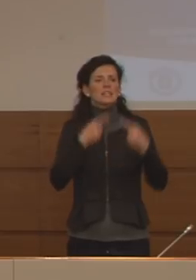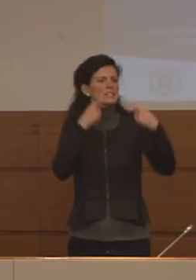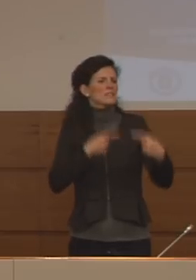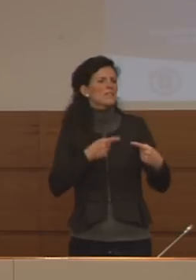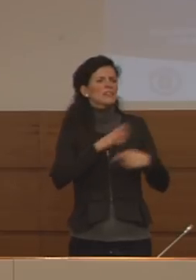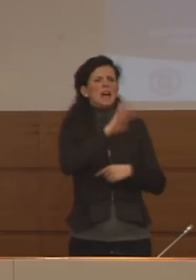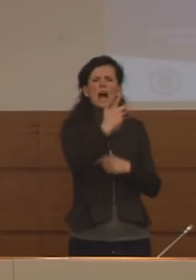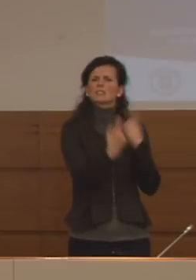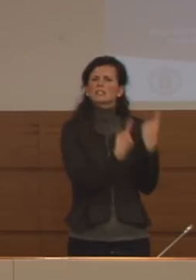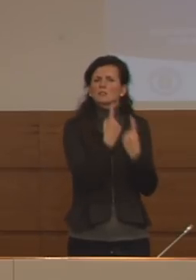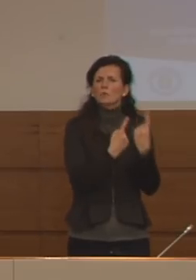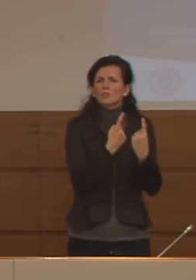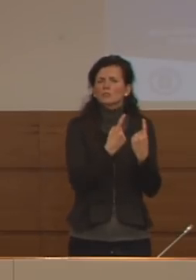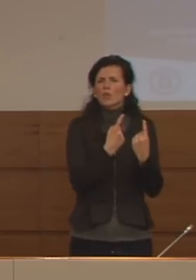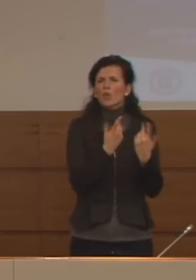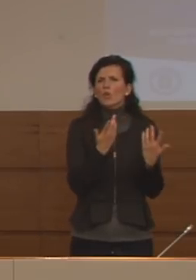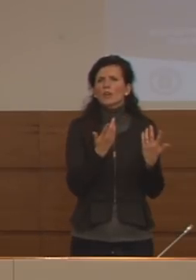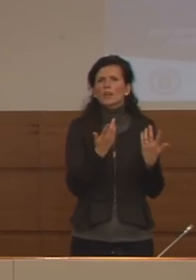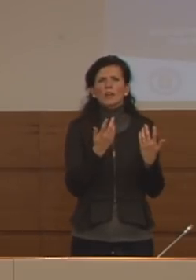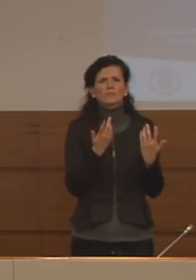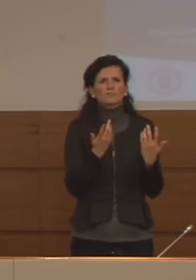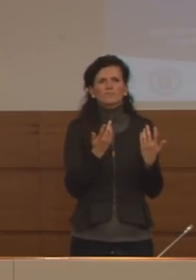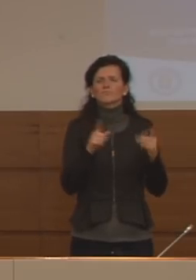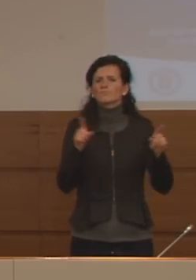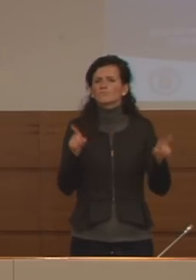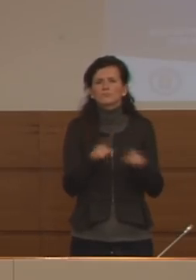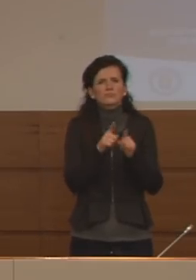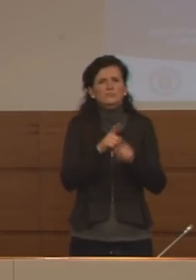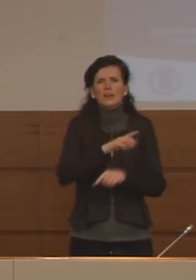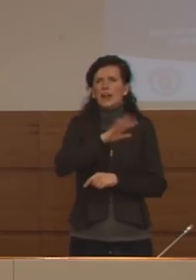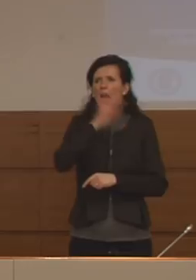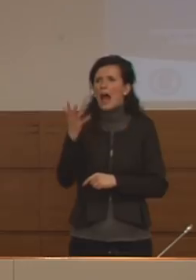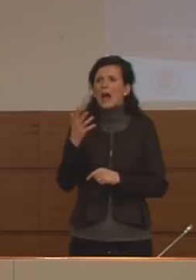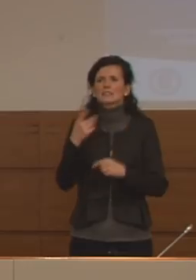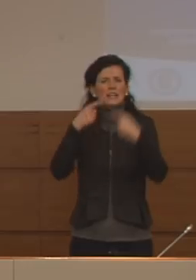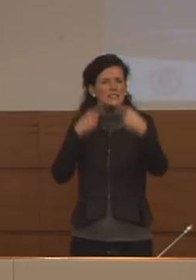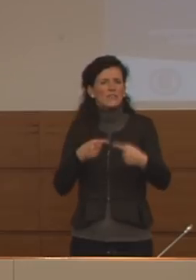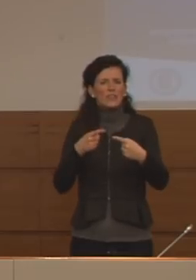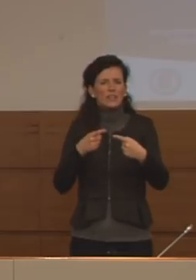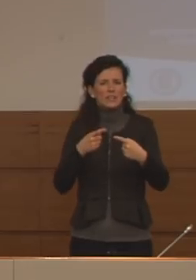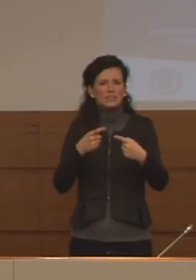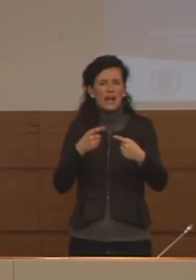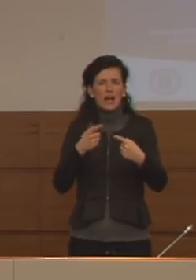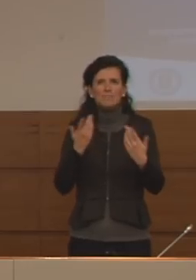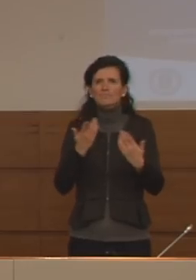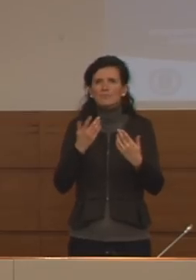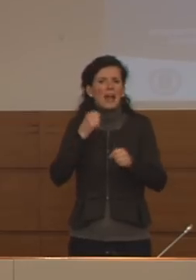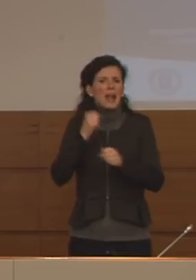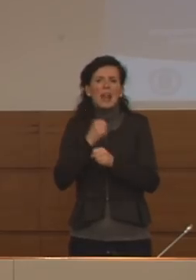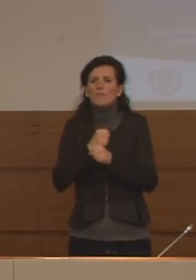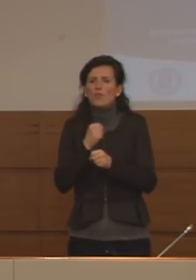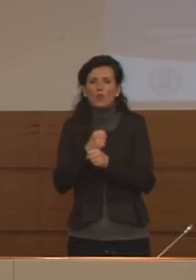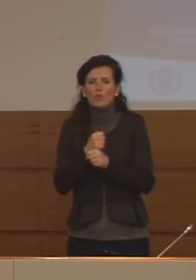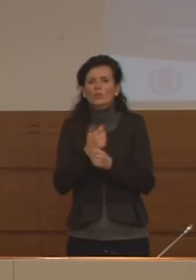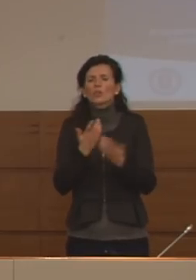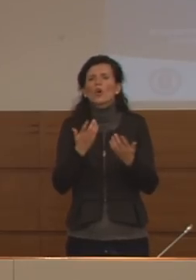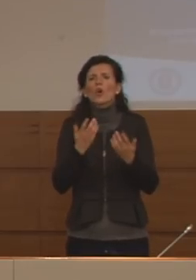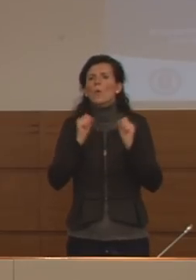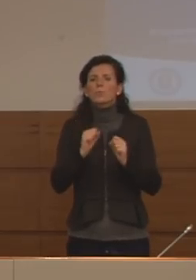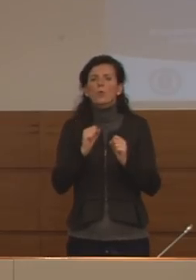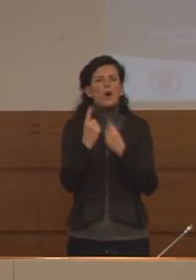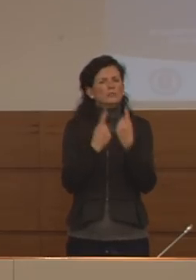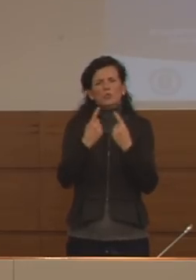a quello che è stato anche altre importanti sfide del mondo del lavoro con par spostando in ambito talmente anche